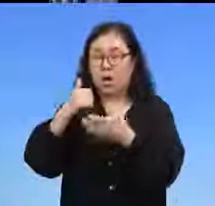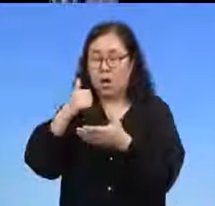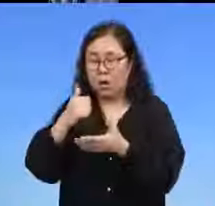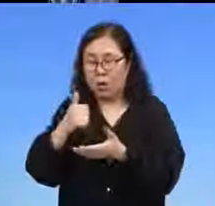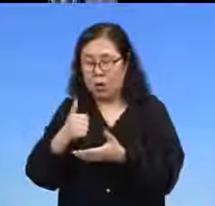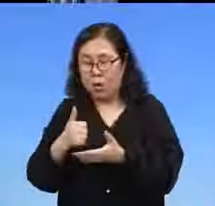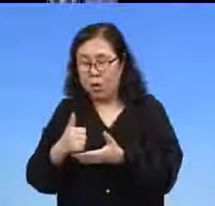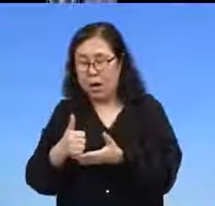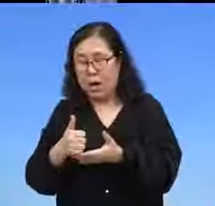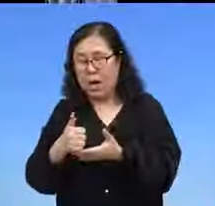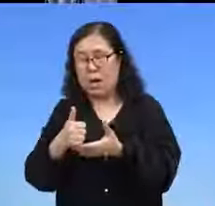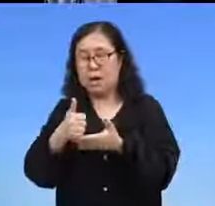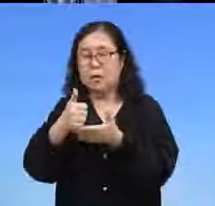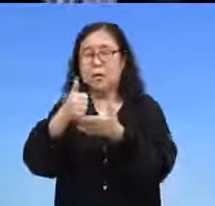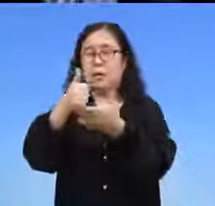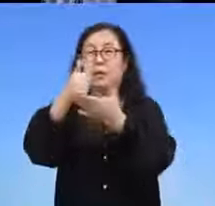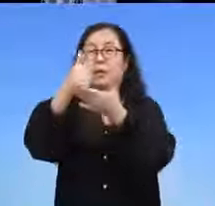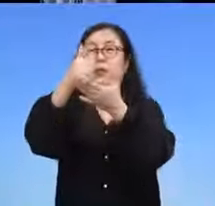여호와를